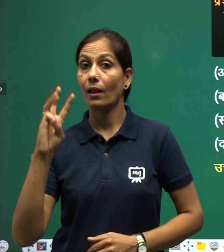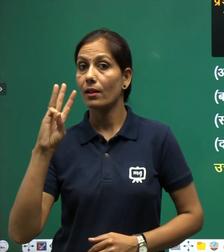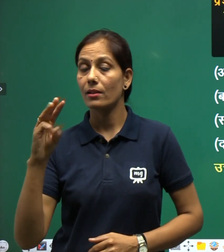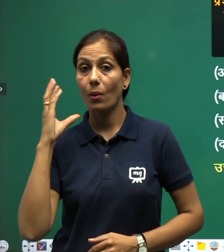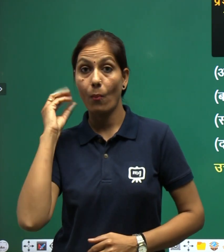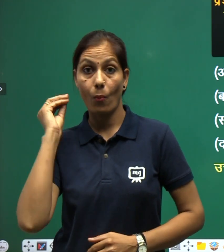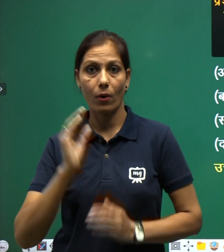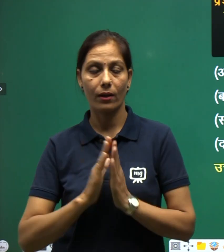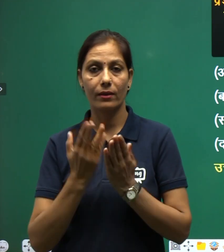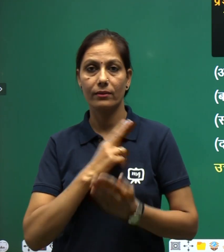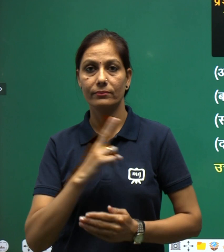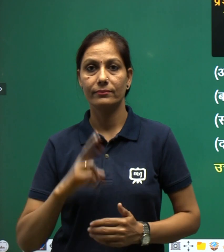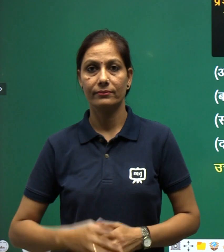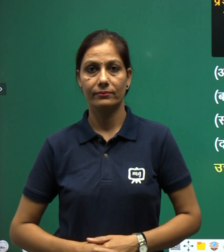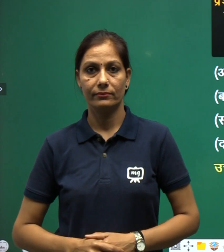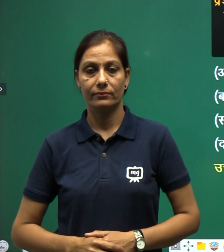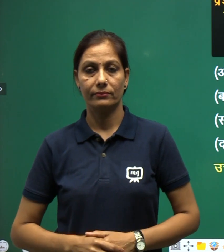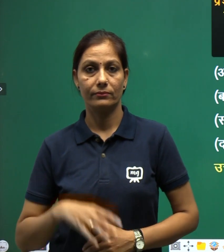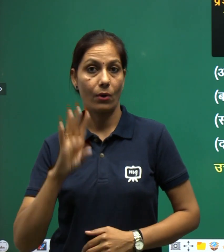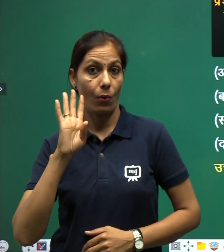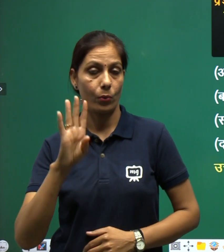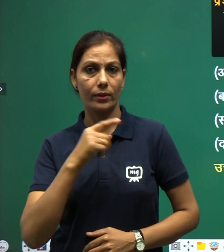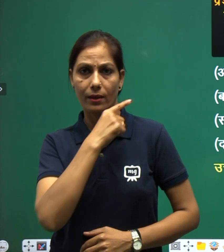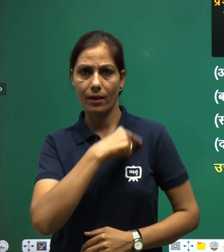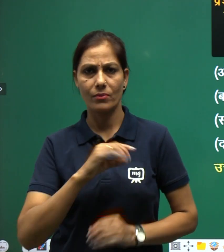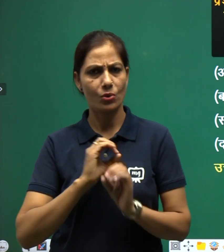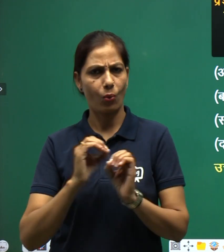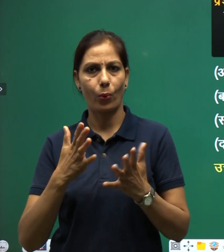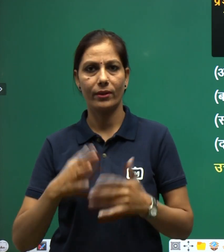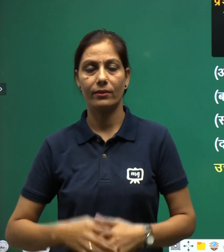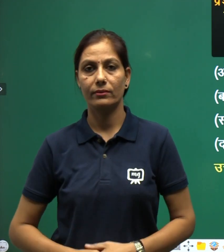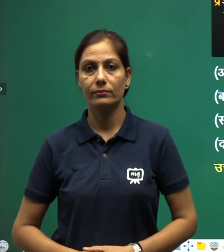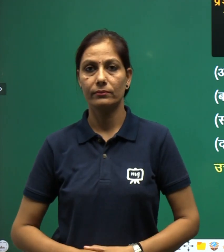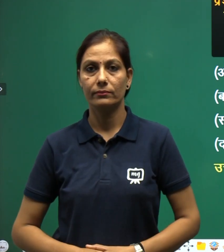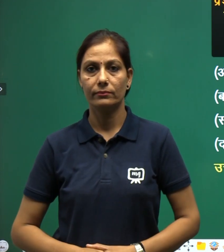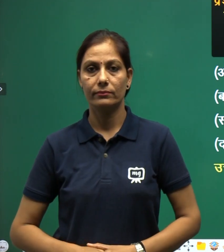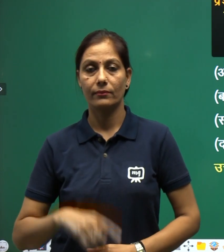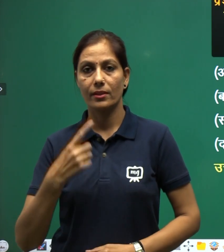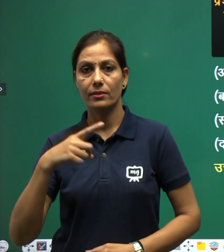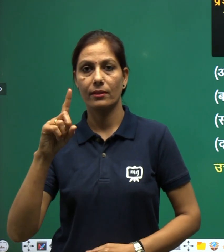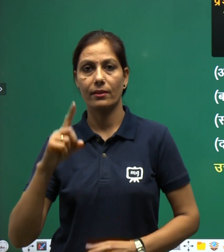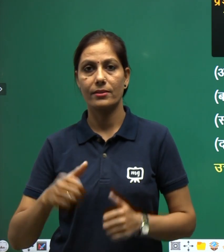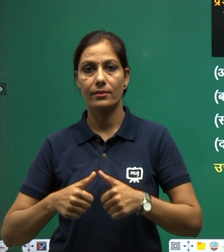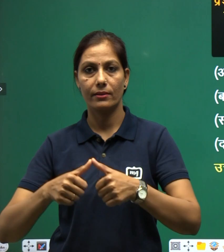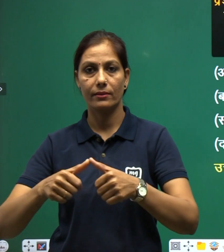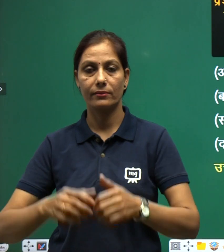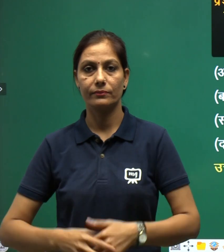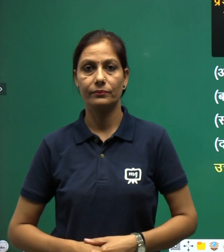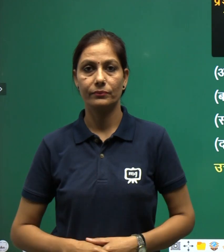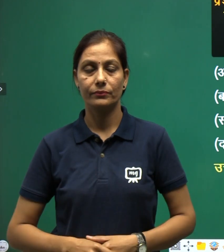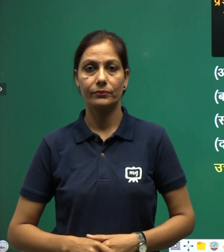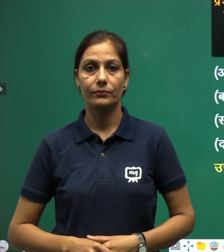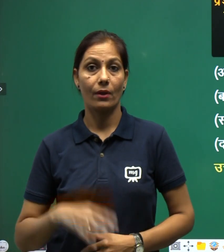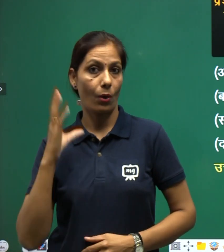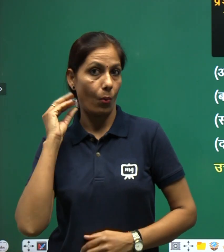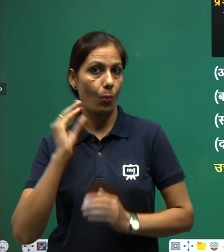तीसरा खुद अपनी आंख से, चौथा इनमें से कोई नहीं। सही उत्तर है खुद अपनी